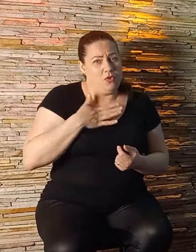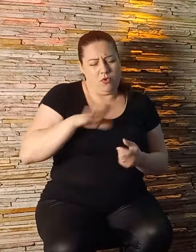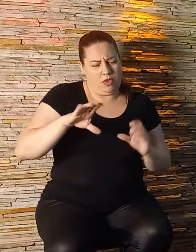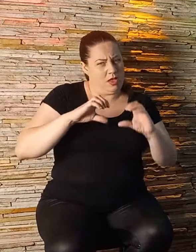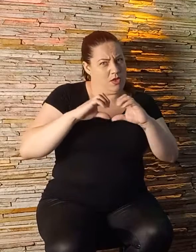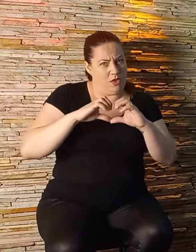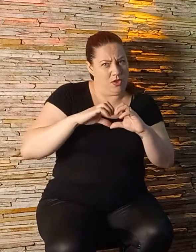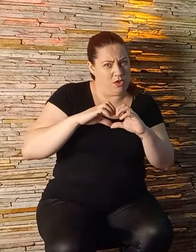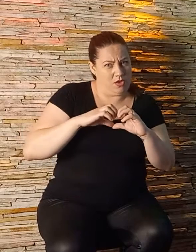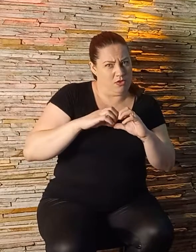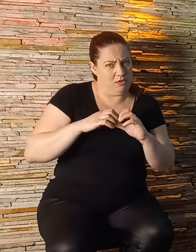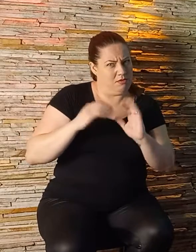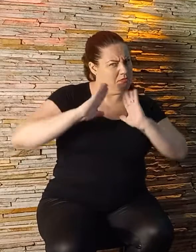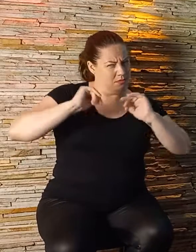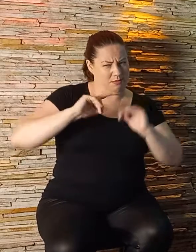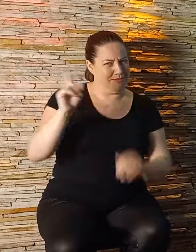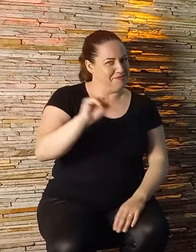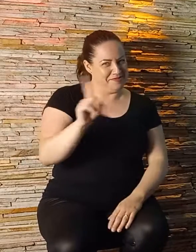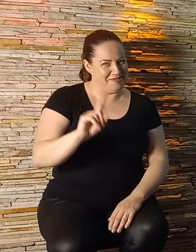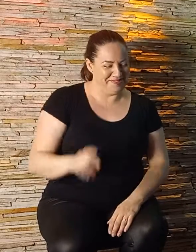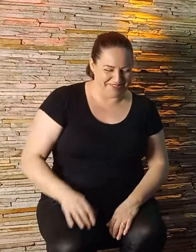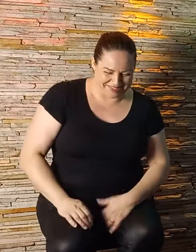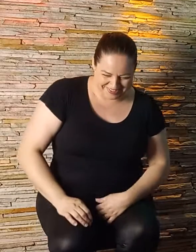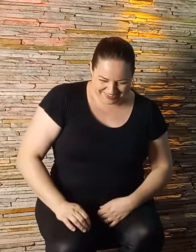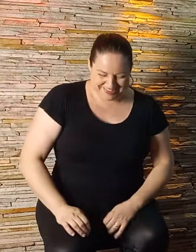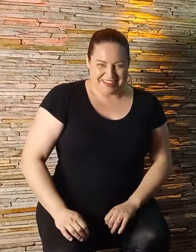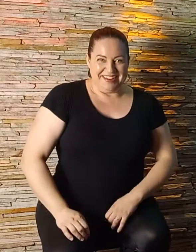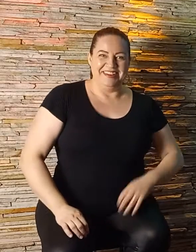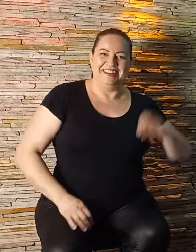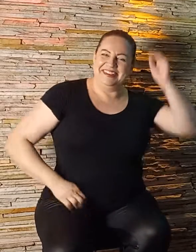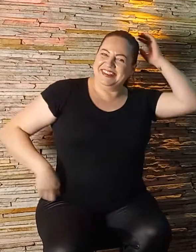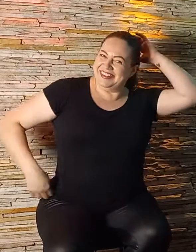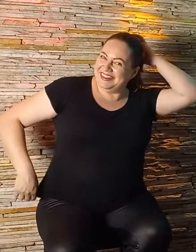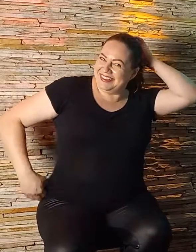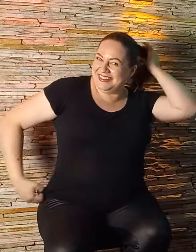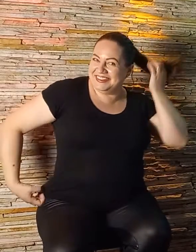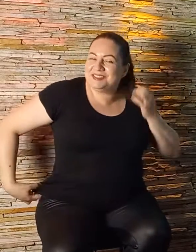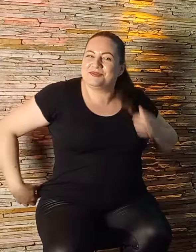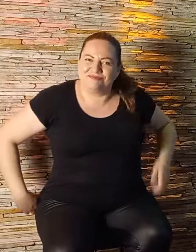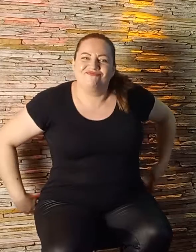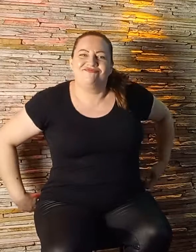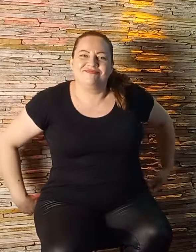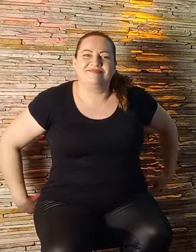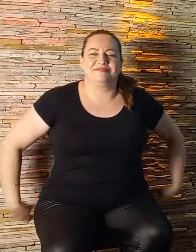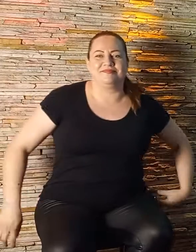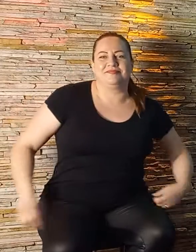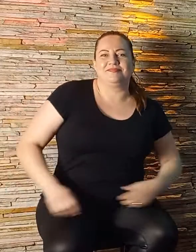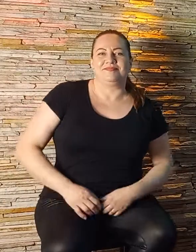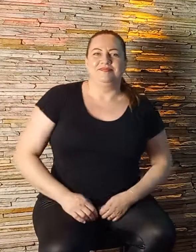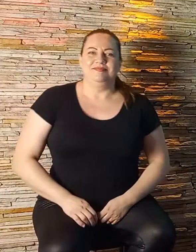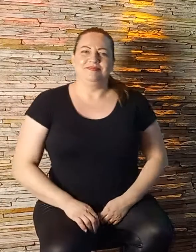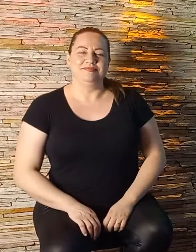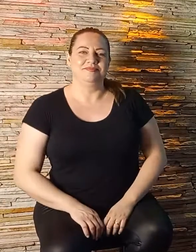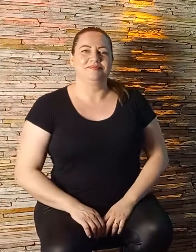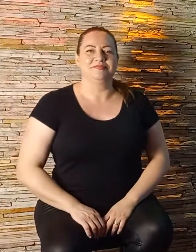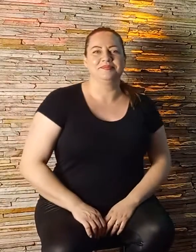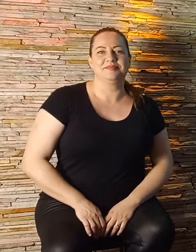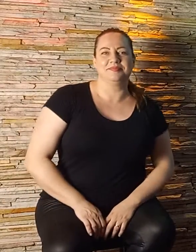Love ver se não insiste tchau tchau Oi